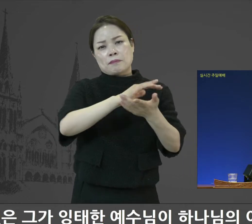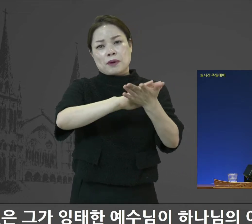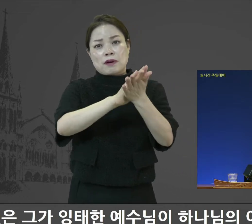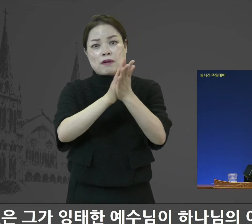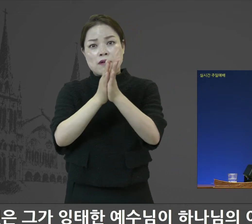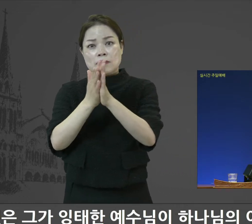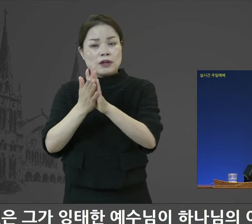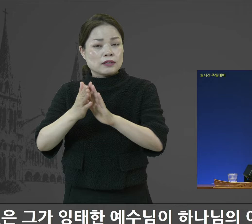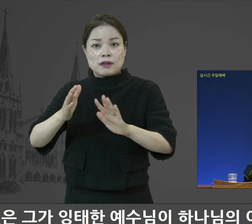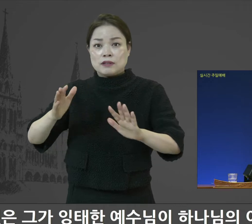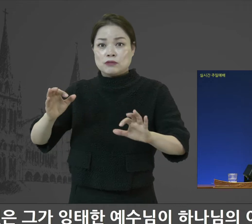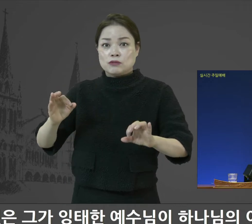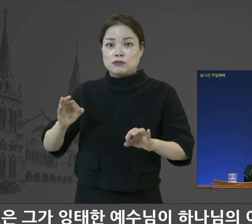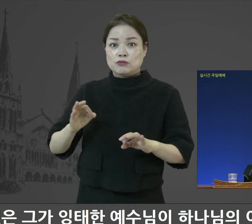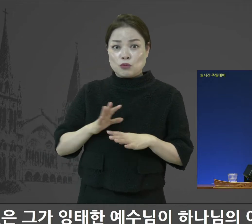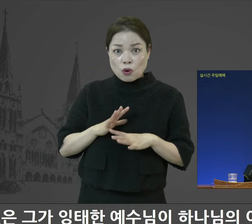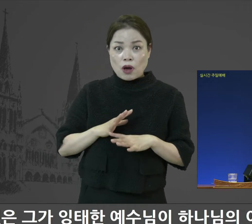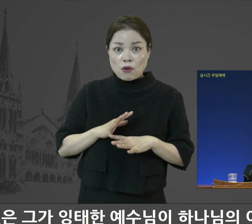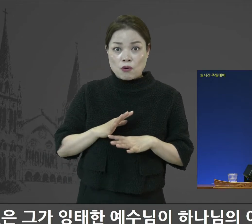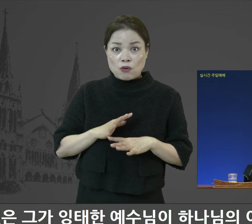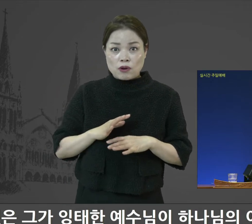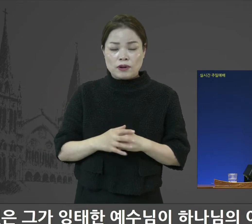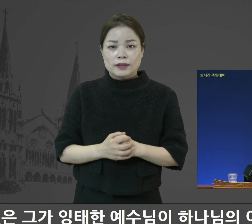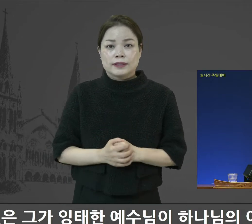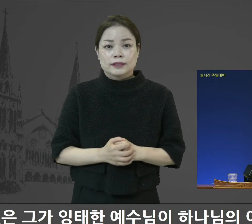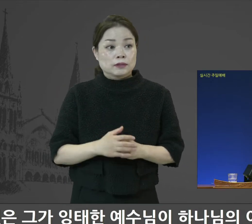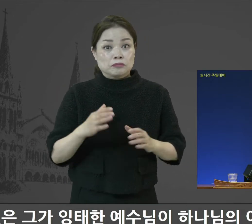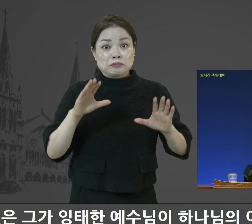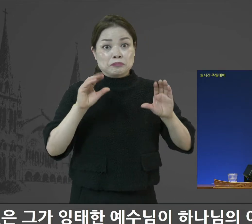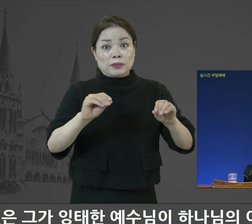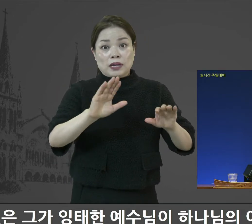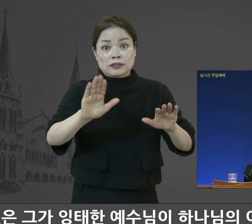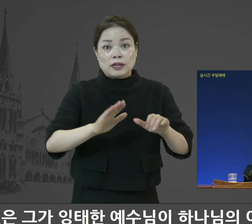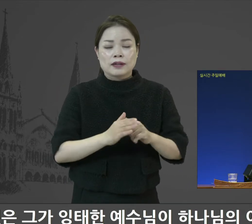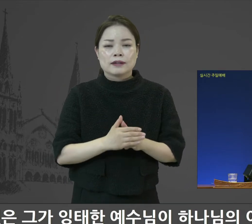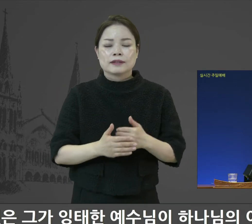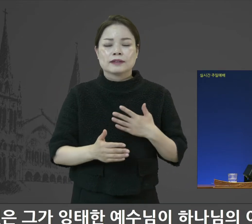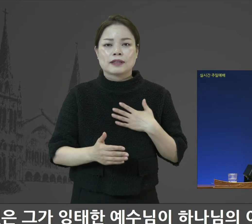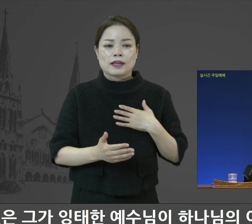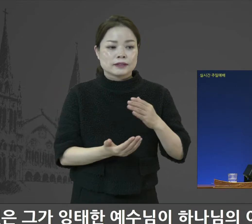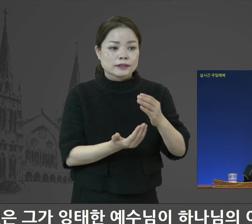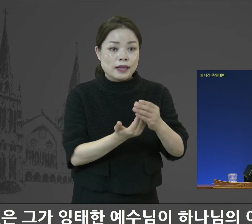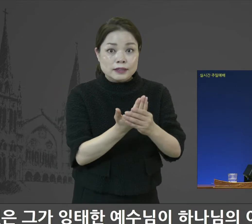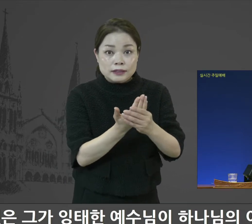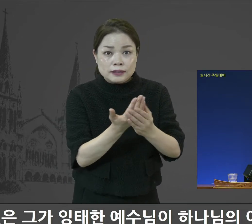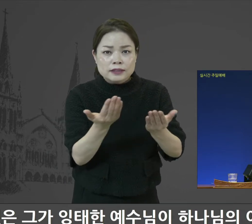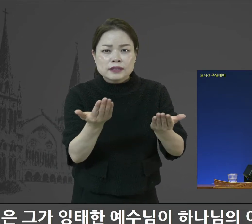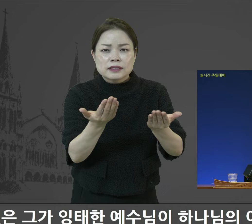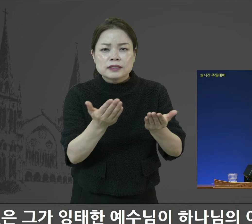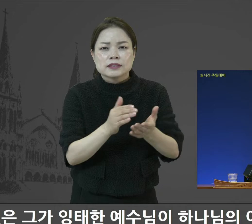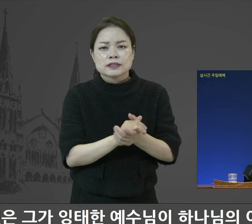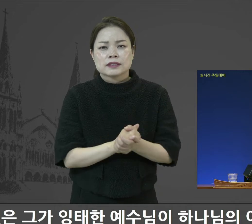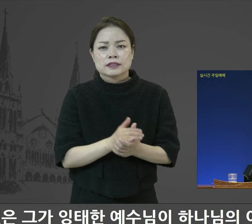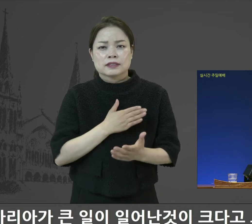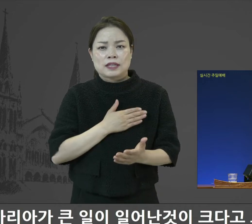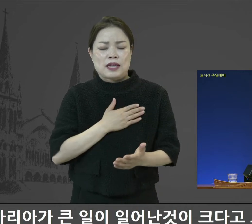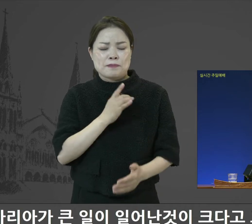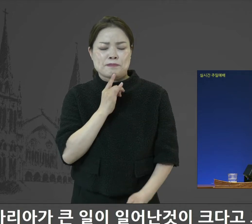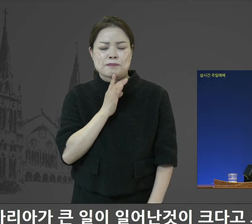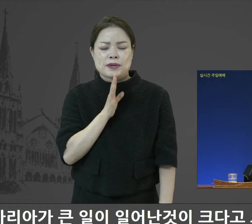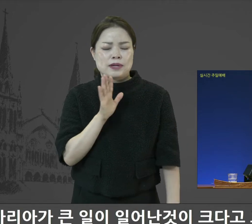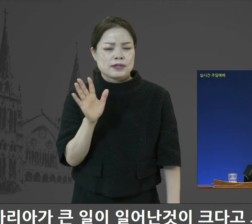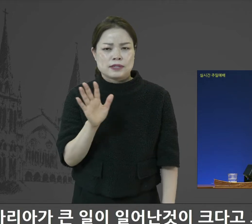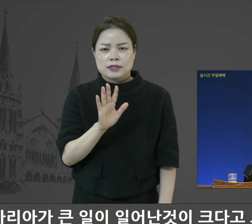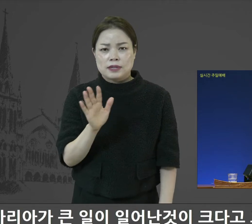놀라운 일이었다라고 고백을 하는데, 거기서 끝난 게 아니고 나에게 일어난 그 큰 일은 나에게만 있는 큰